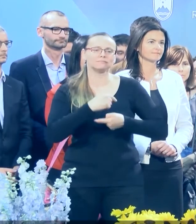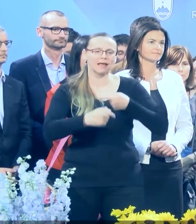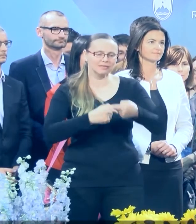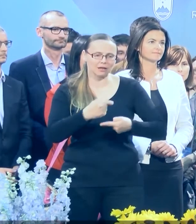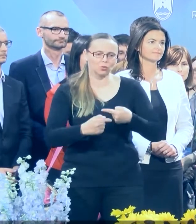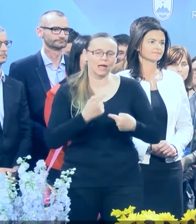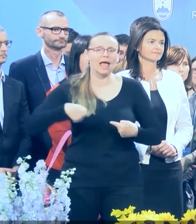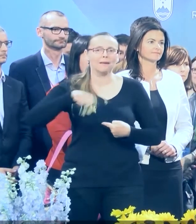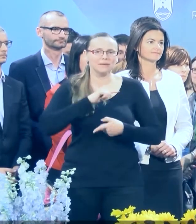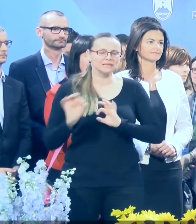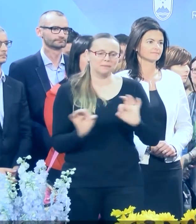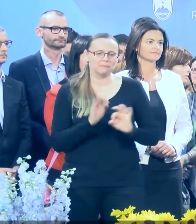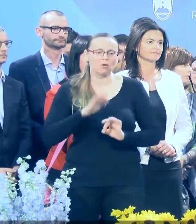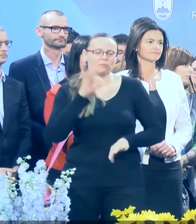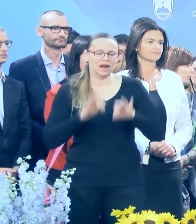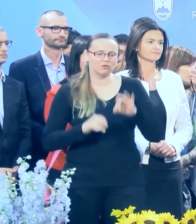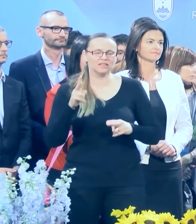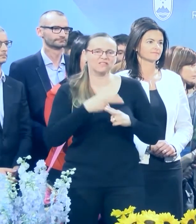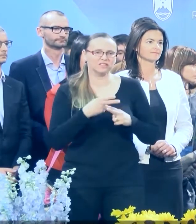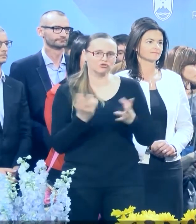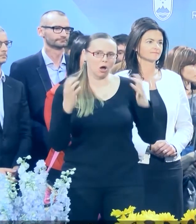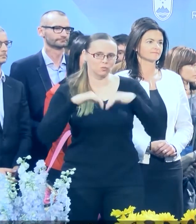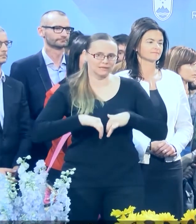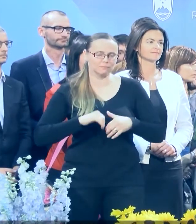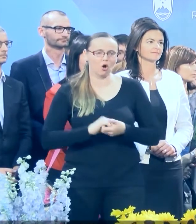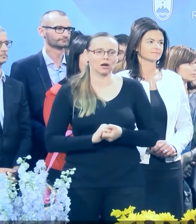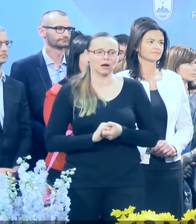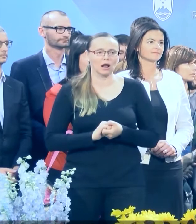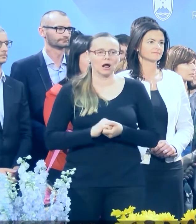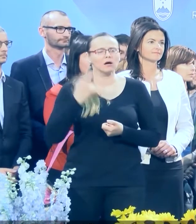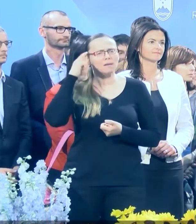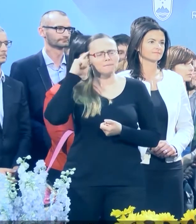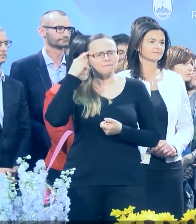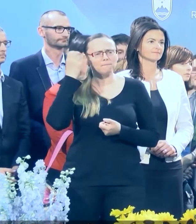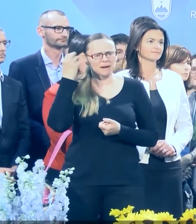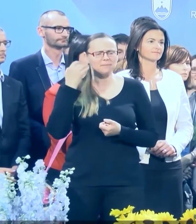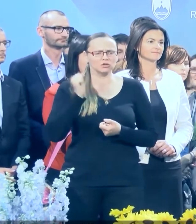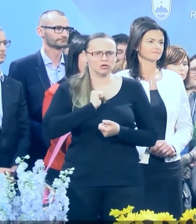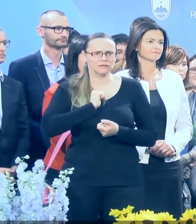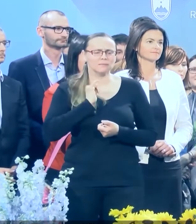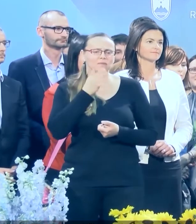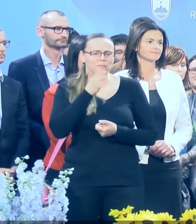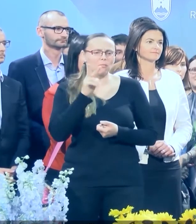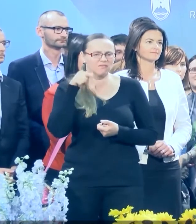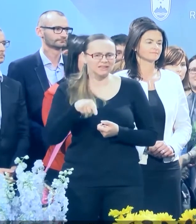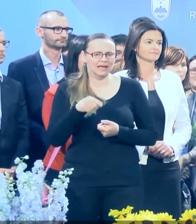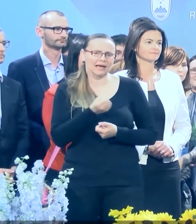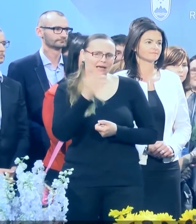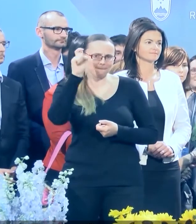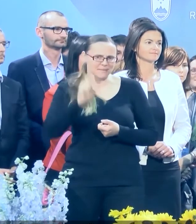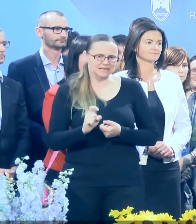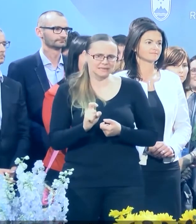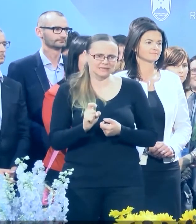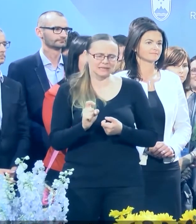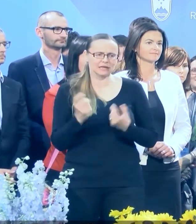mi se pripravljamo na volitve v državni zbor. Prepričan sem, da bomo v teh mesecih